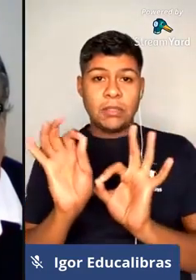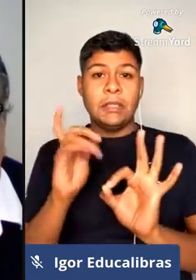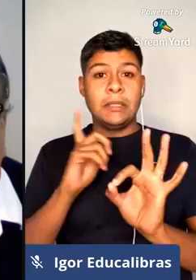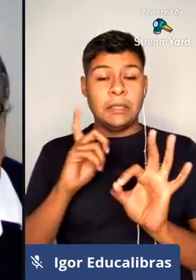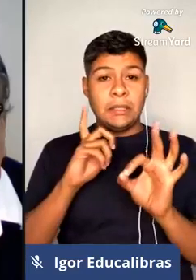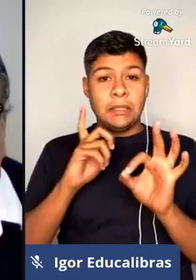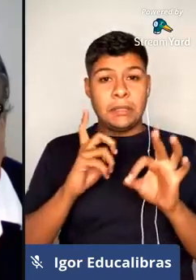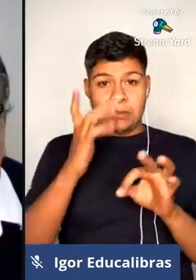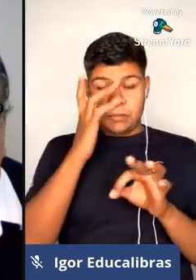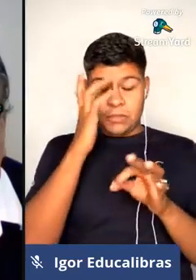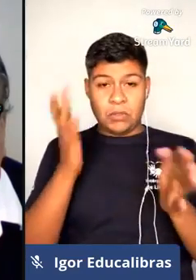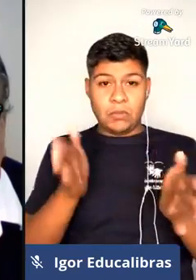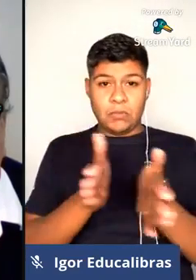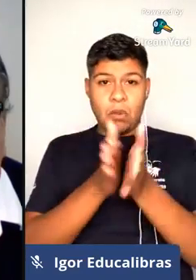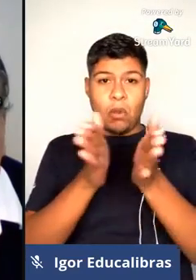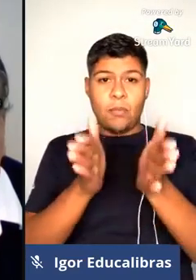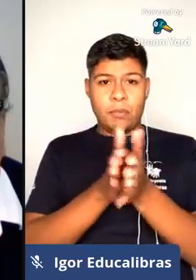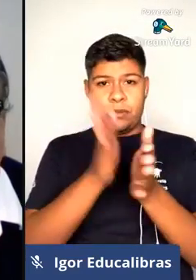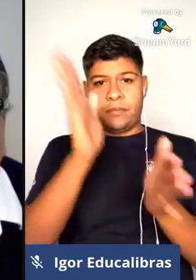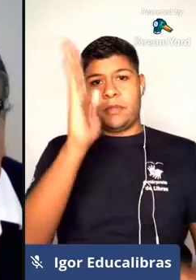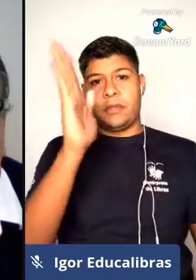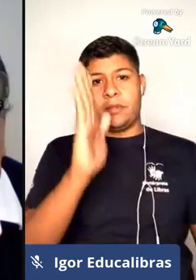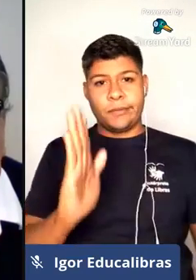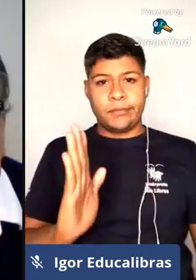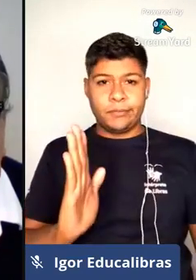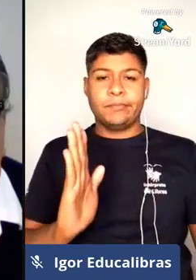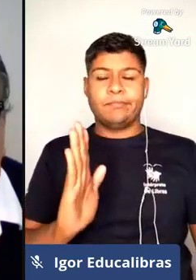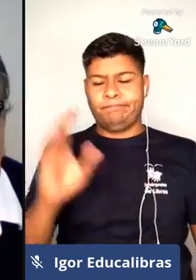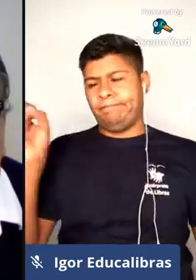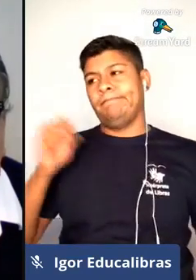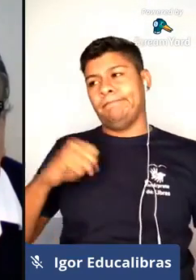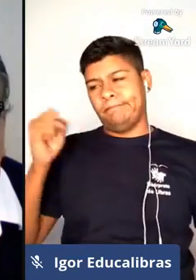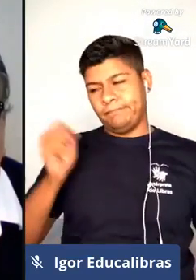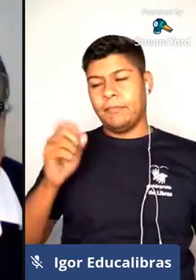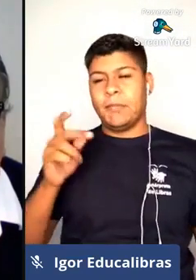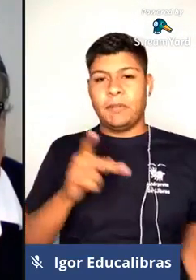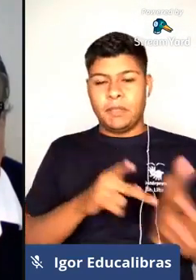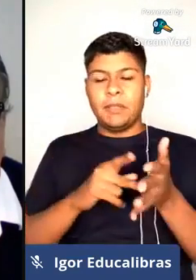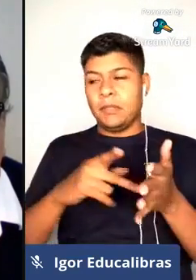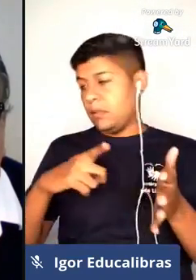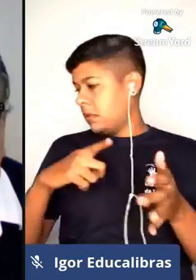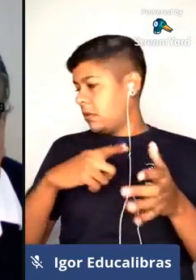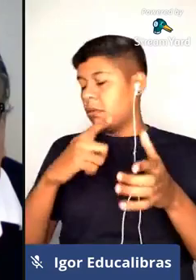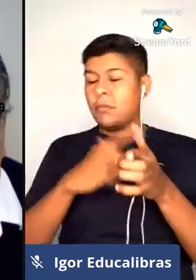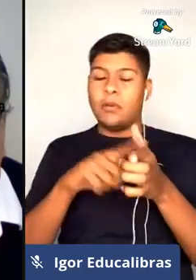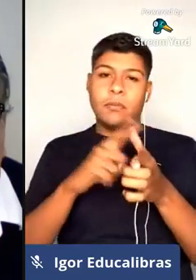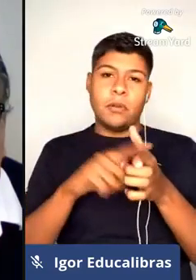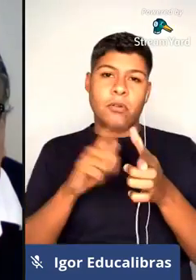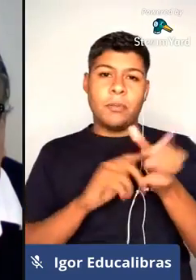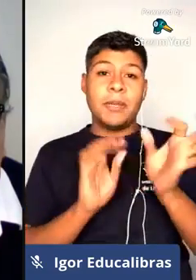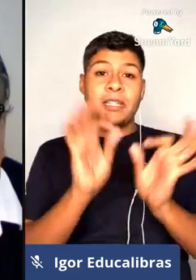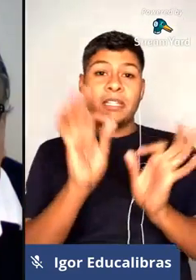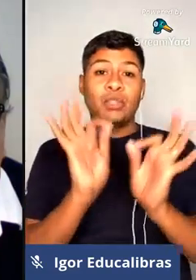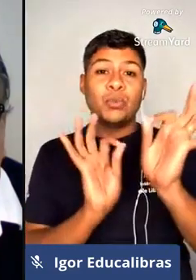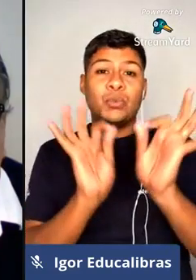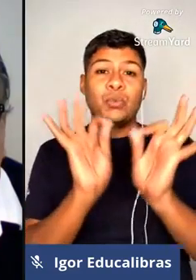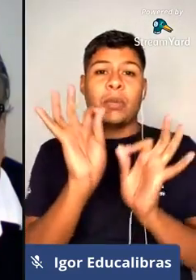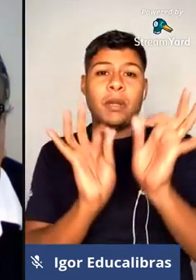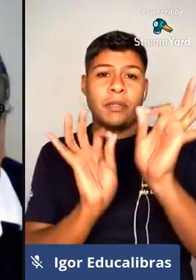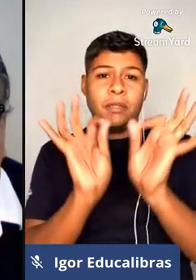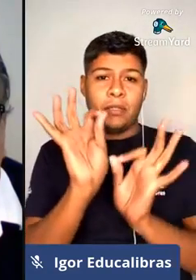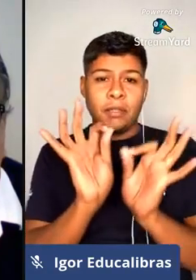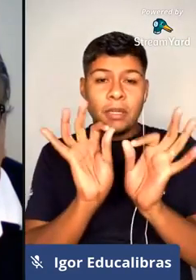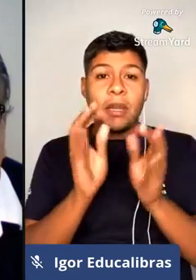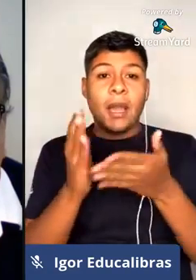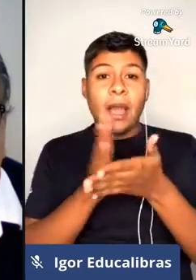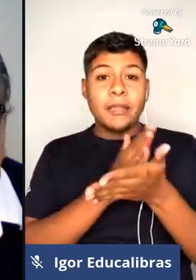gente pobre no Brasil. Né? Então, né, a gente tem problemas estruturais. E às vezes